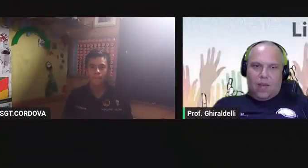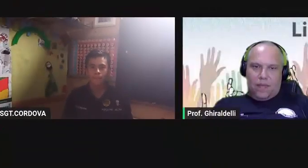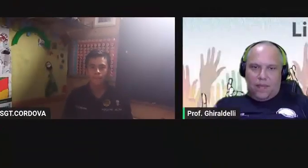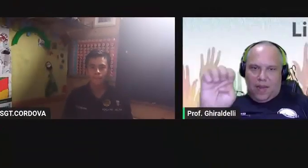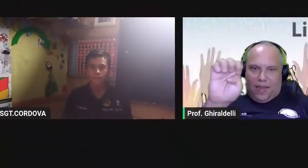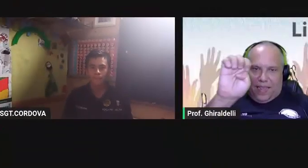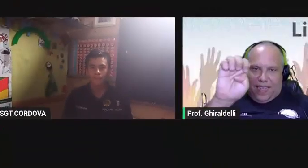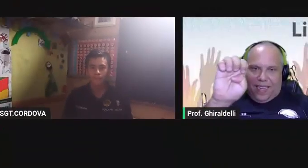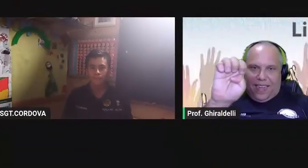Ai, E.